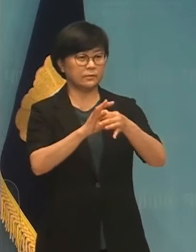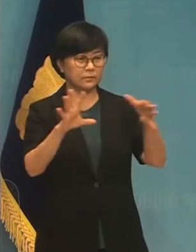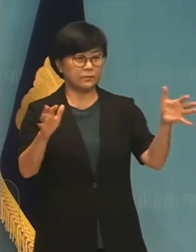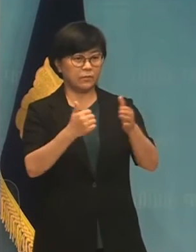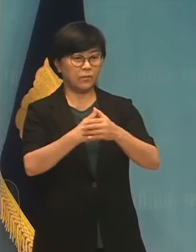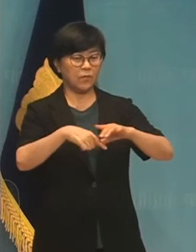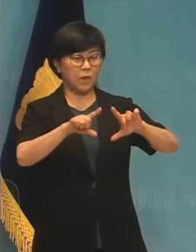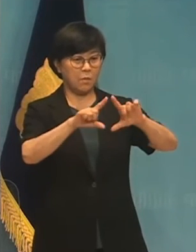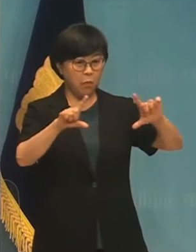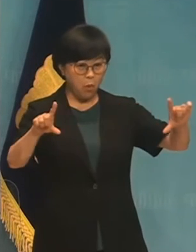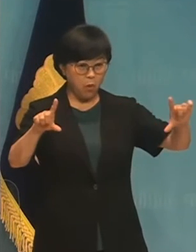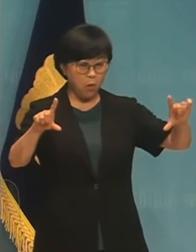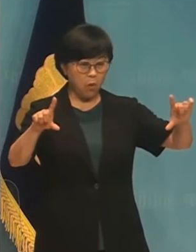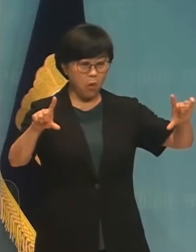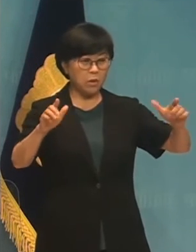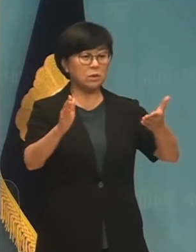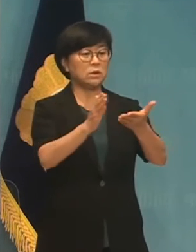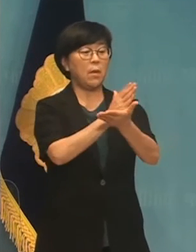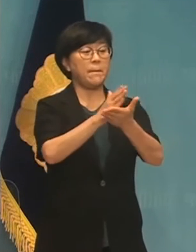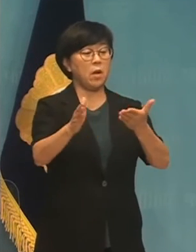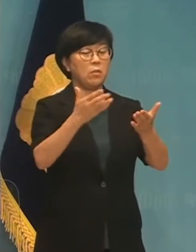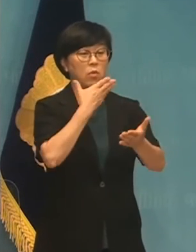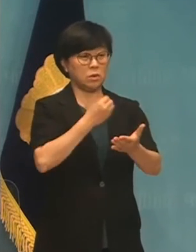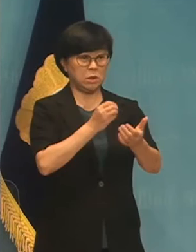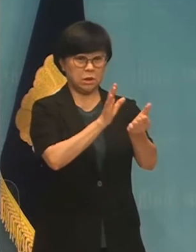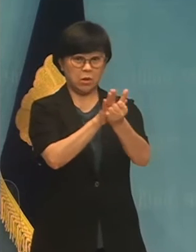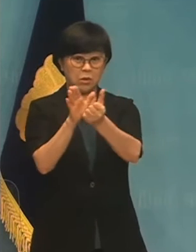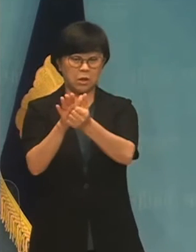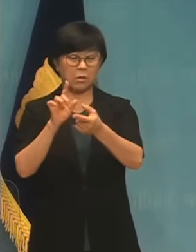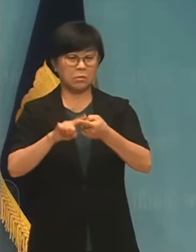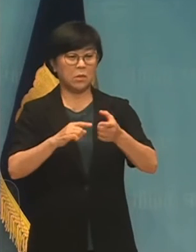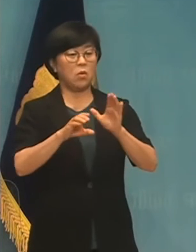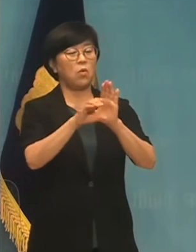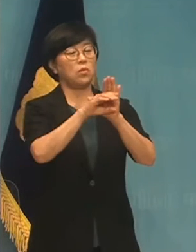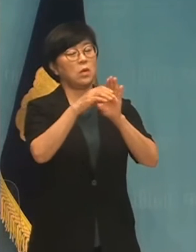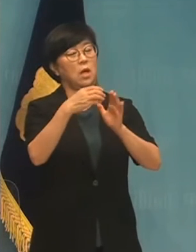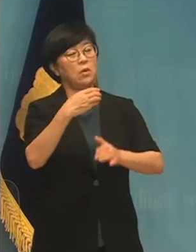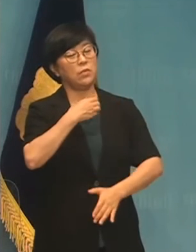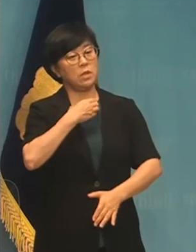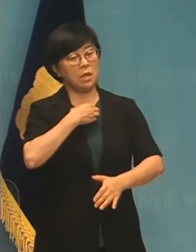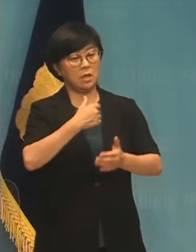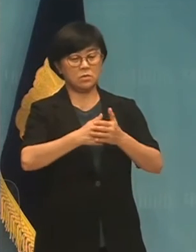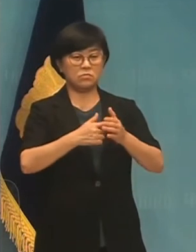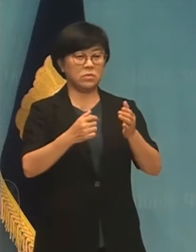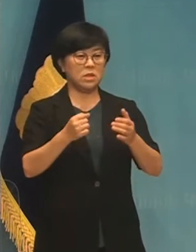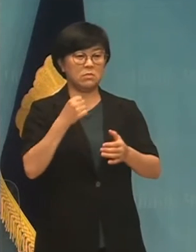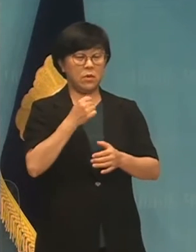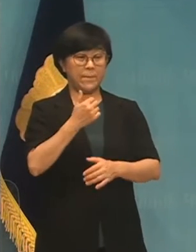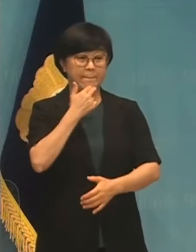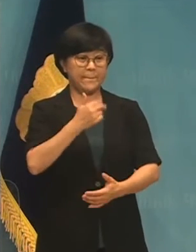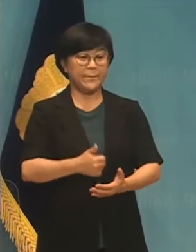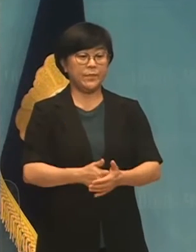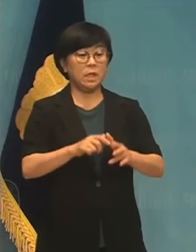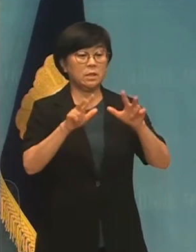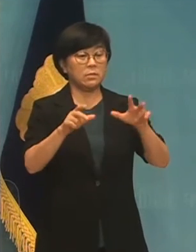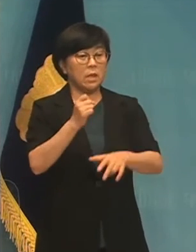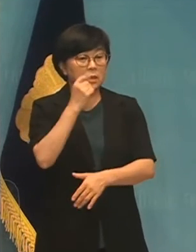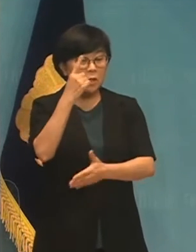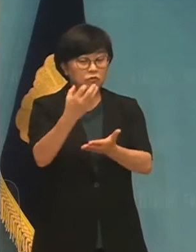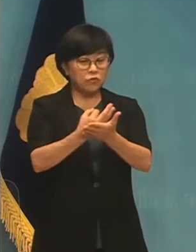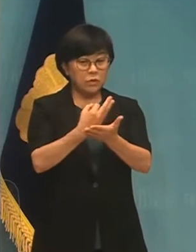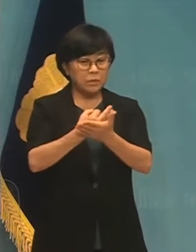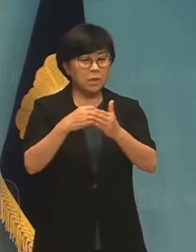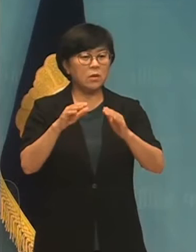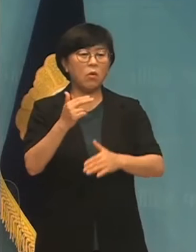동떨어진 보편 선별 복지 논쟁은 코로나 위기 앞에 무기력해진 지 오래입니다. 당장 한 달의 수입이